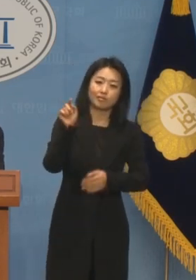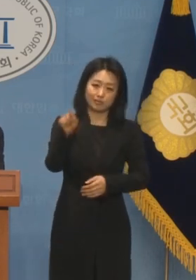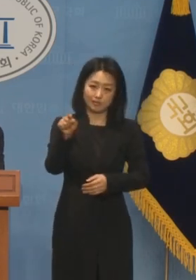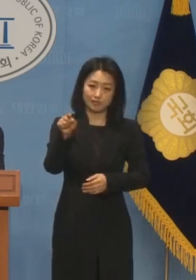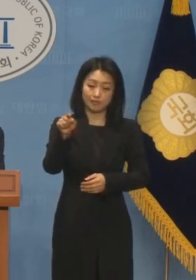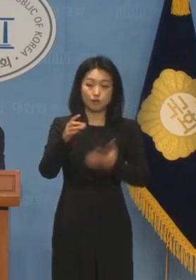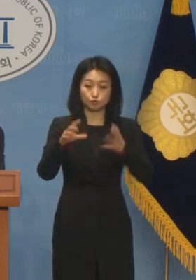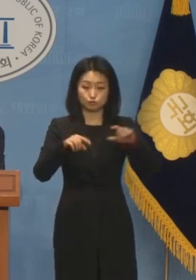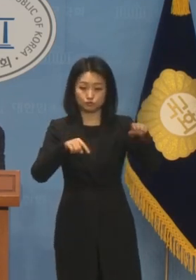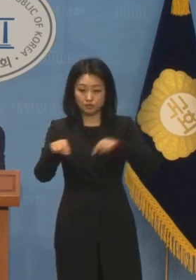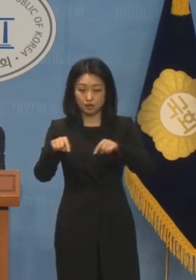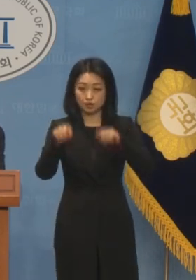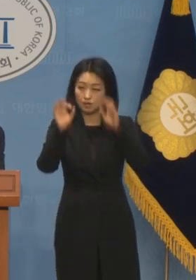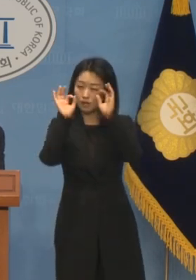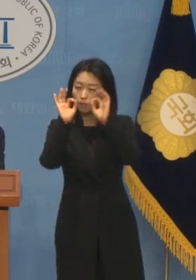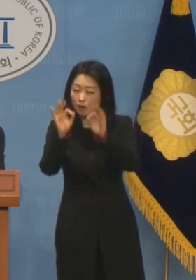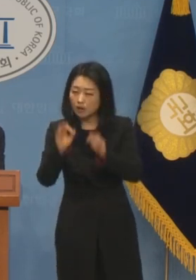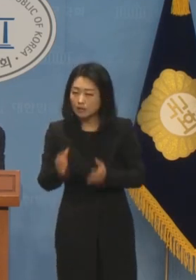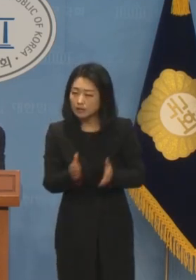국정이 길을 잃었습니다.